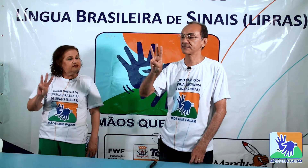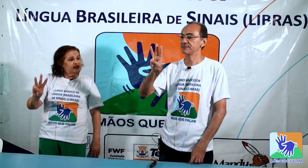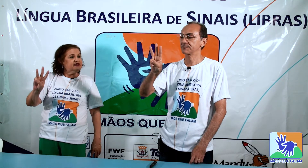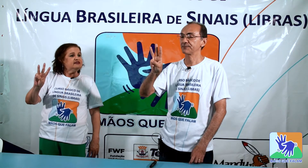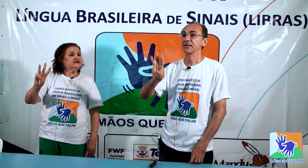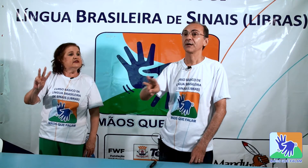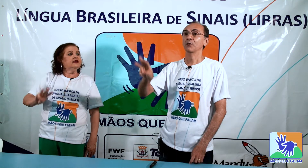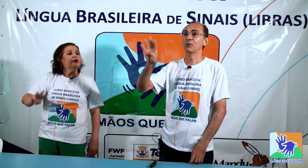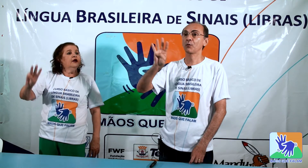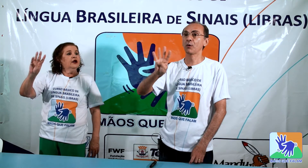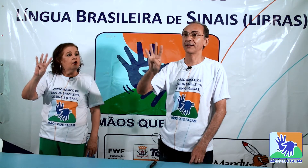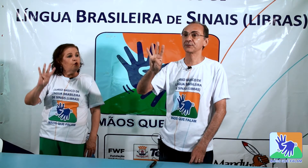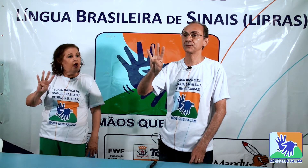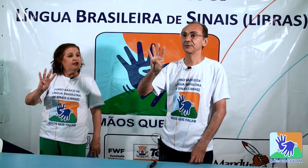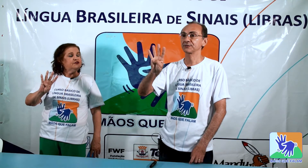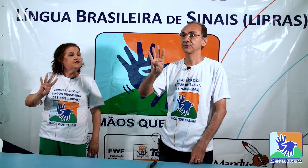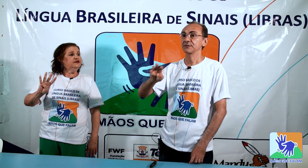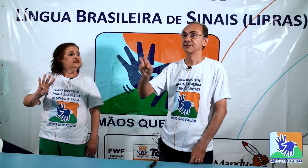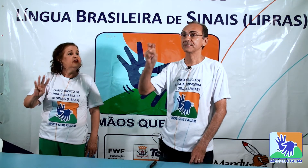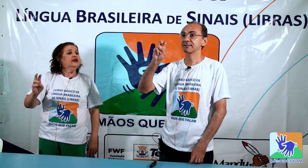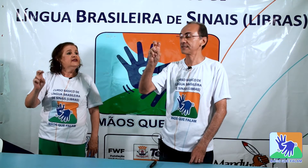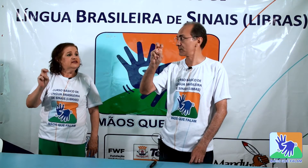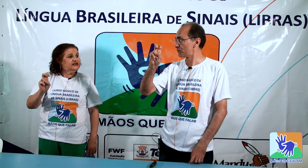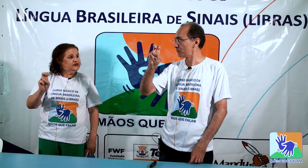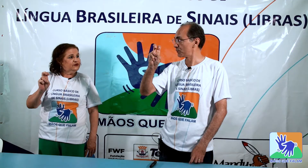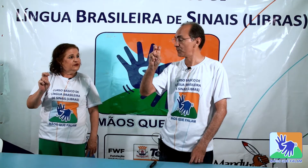3, 4,